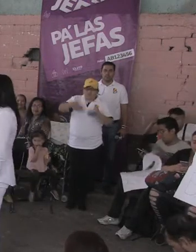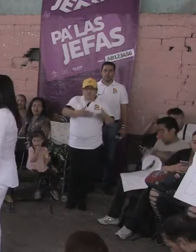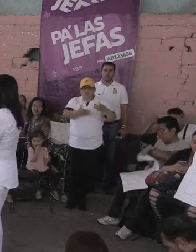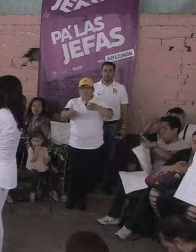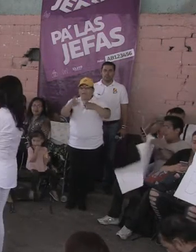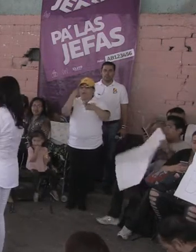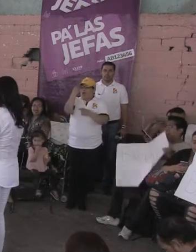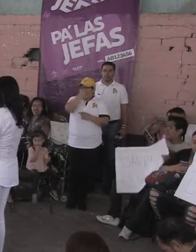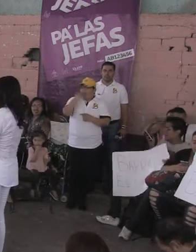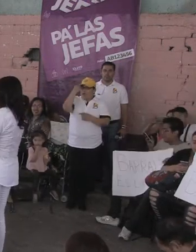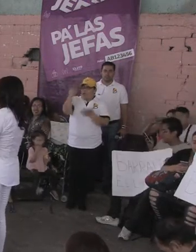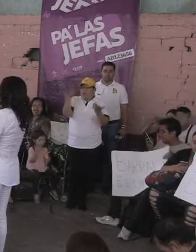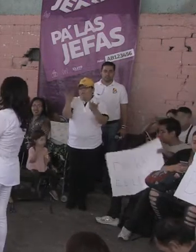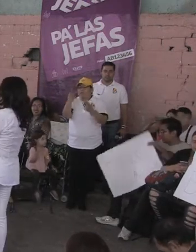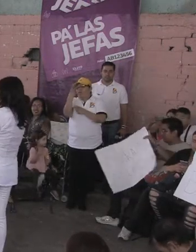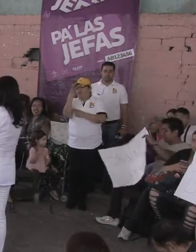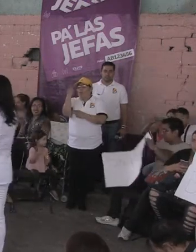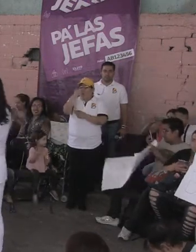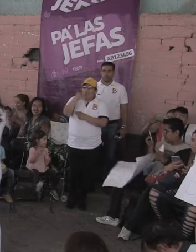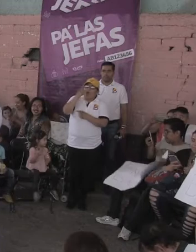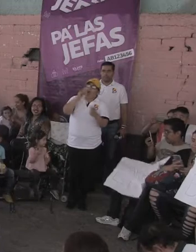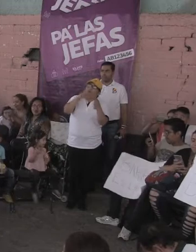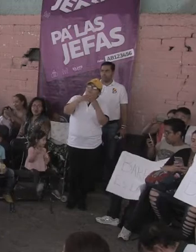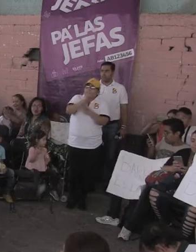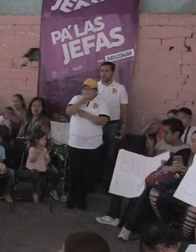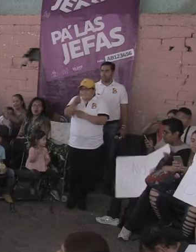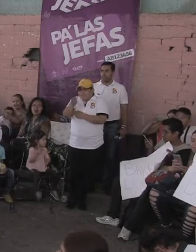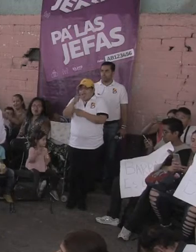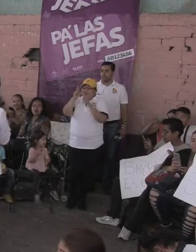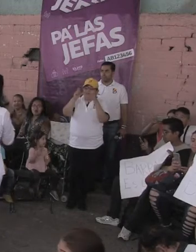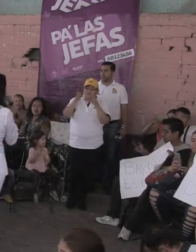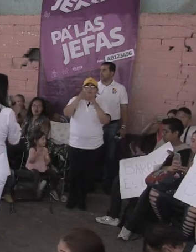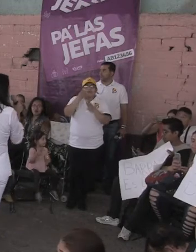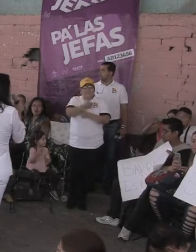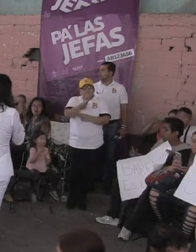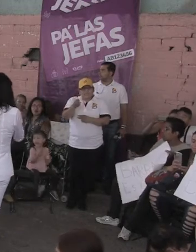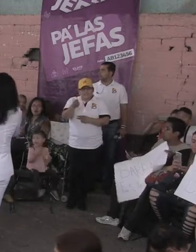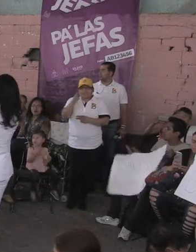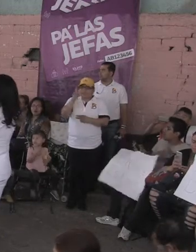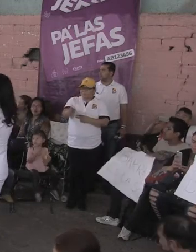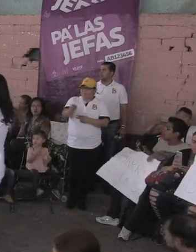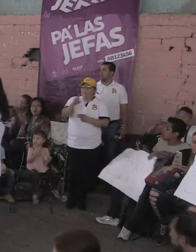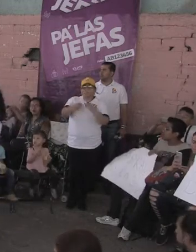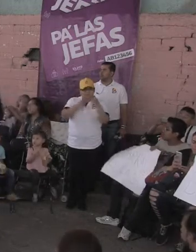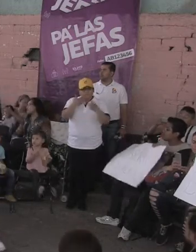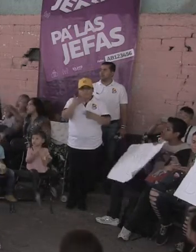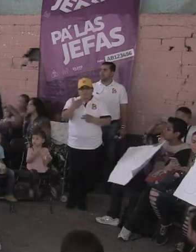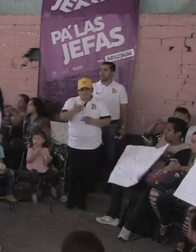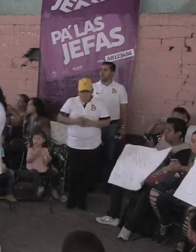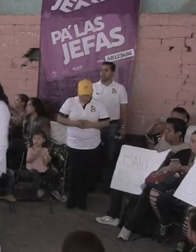de una hora y se me hacen de dos. Todo el mundo quiere que lo veamos, todo el mundo quiere la foto, el saludo. La verdad es que vamos muy